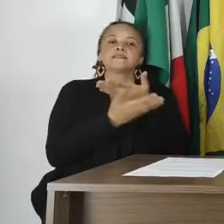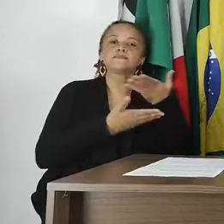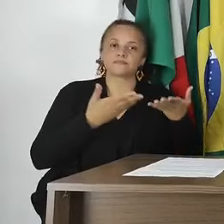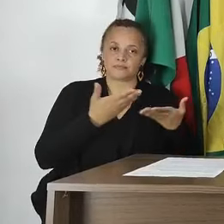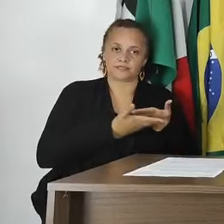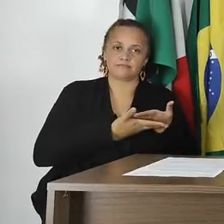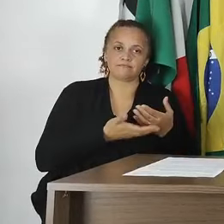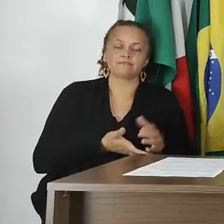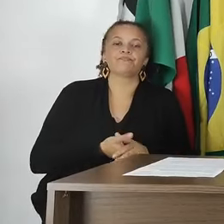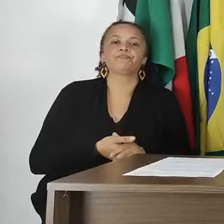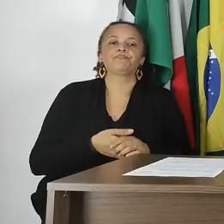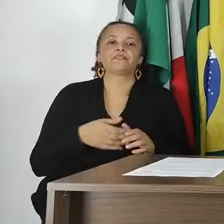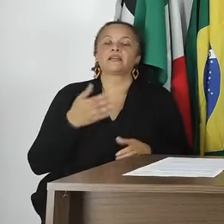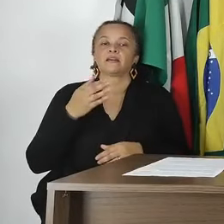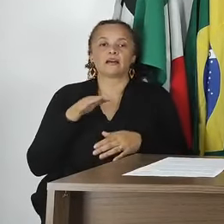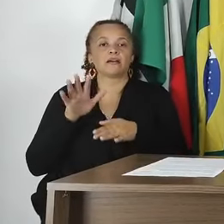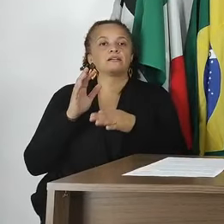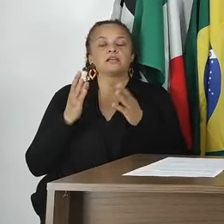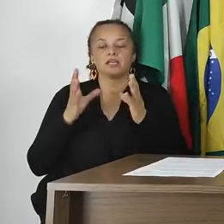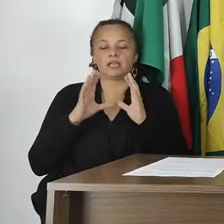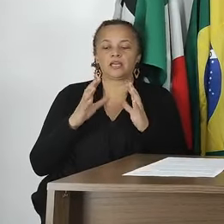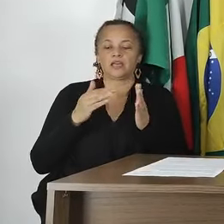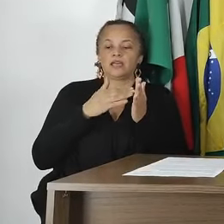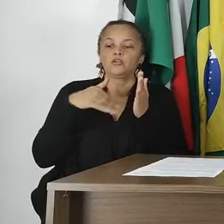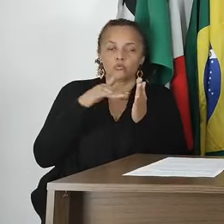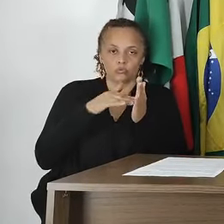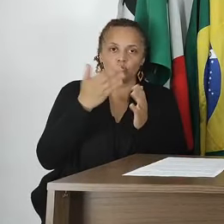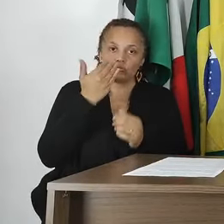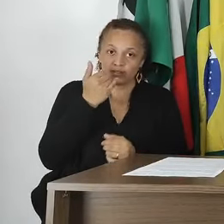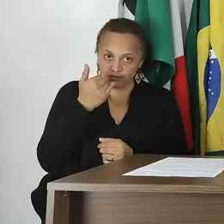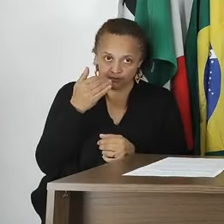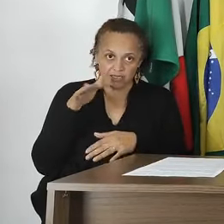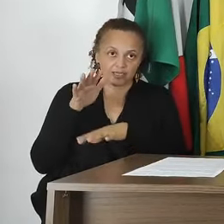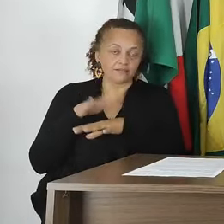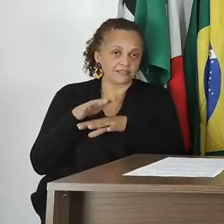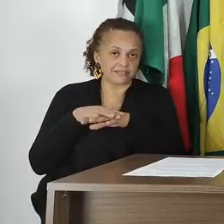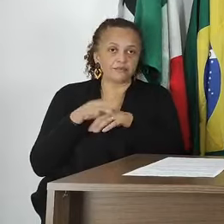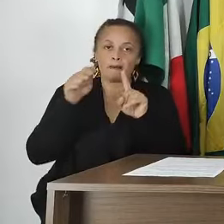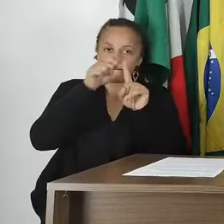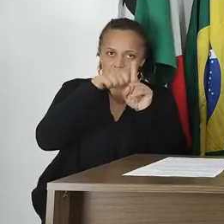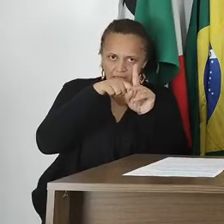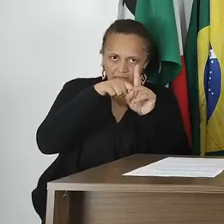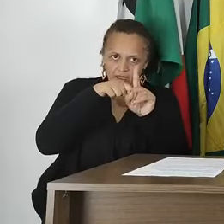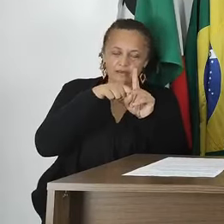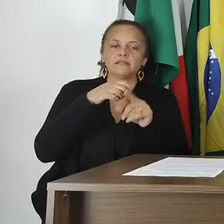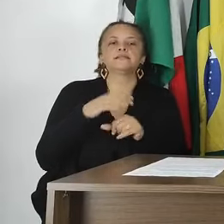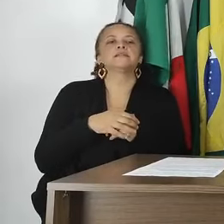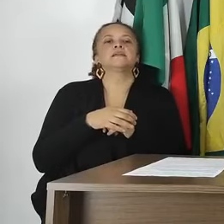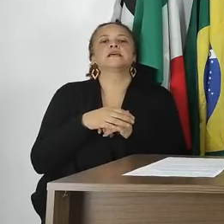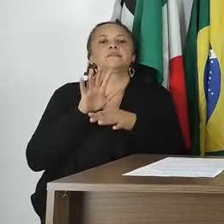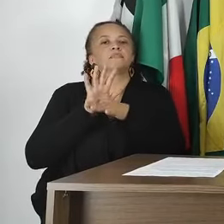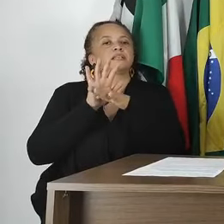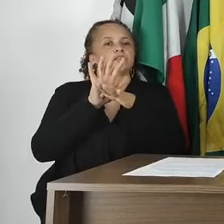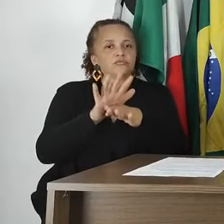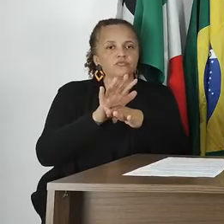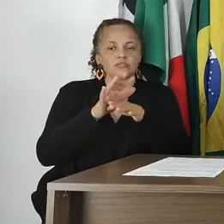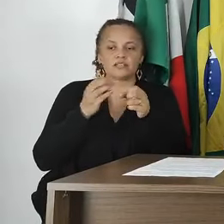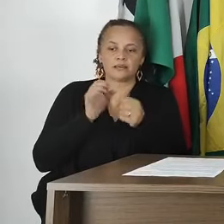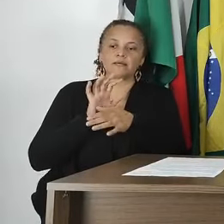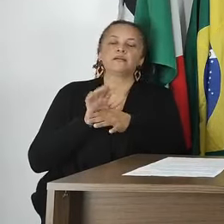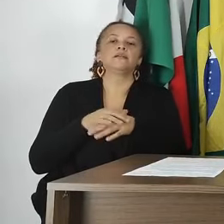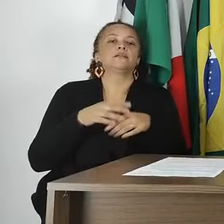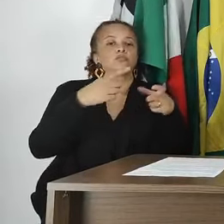obra de arrecadação de alimentos é uma obra que nós fazemos mensalmente, arrecadando alimentos não perecíveis e